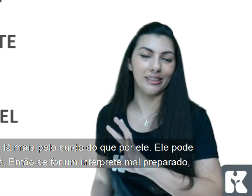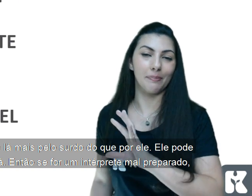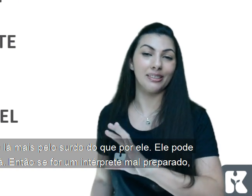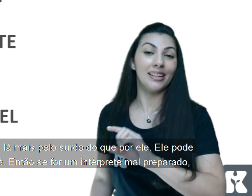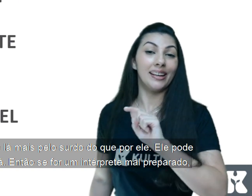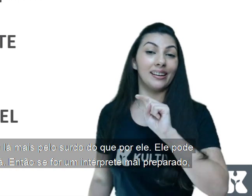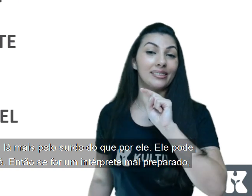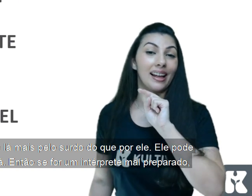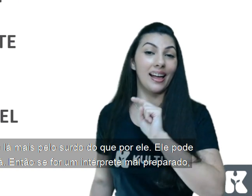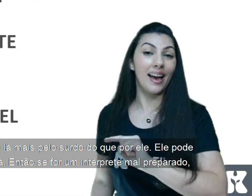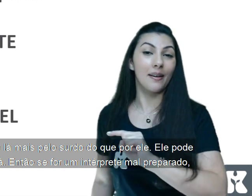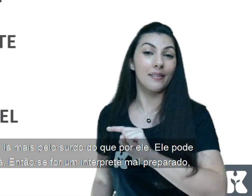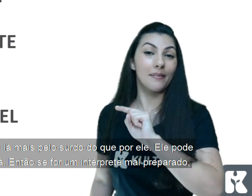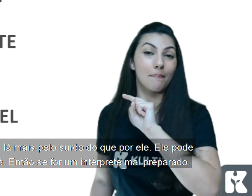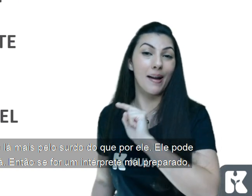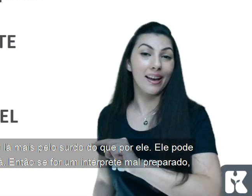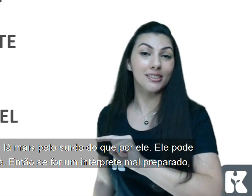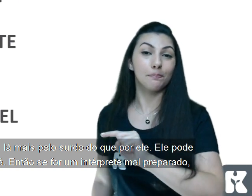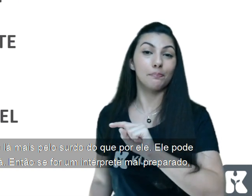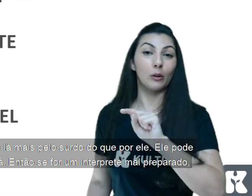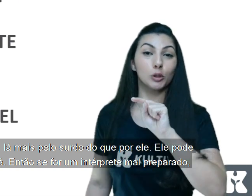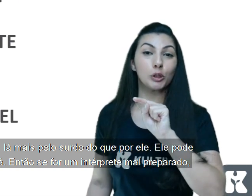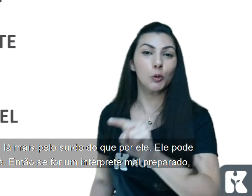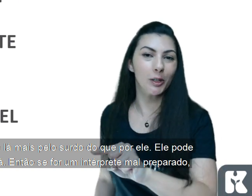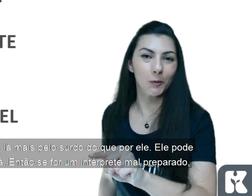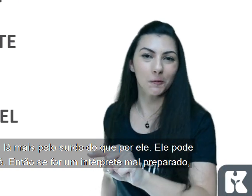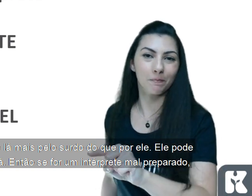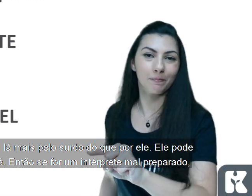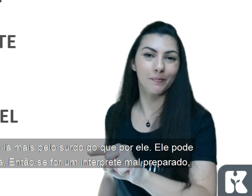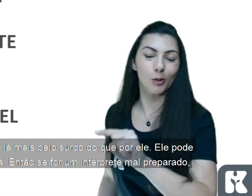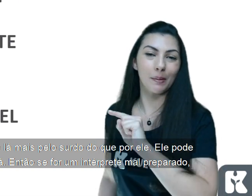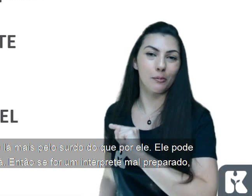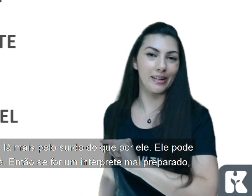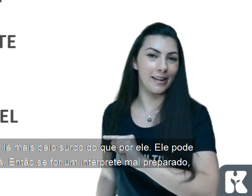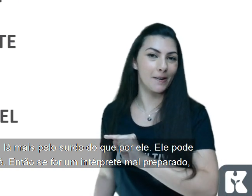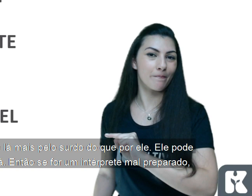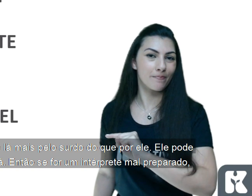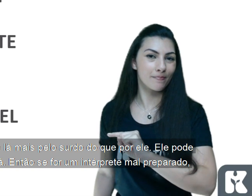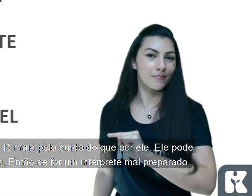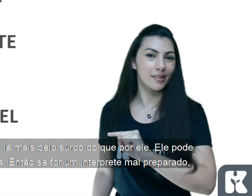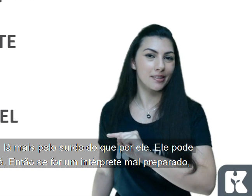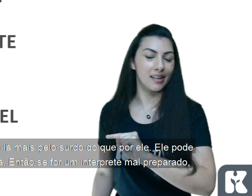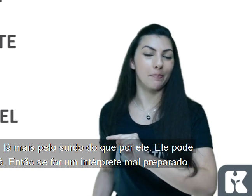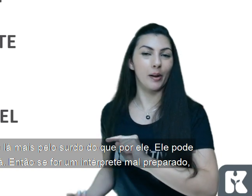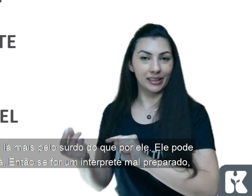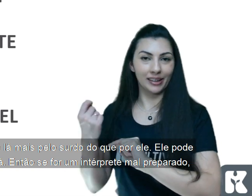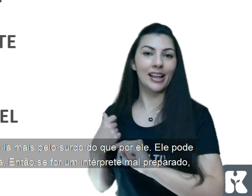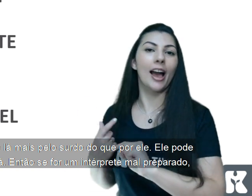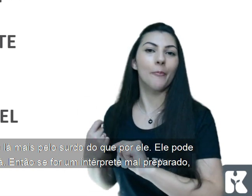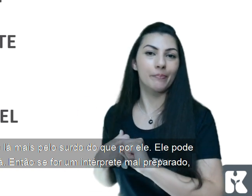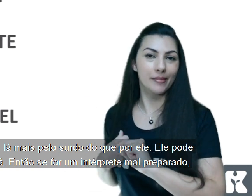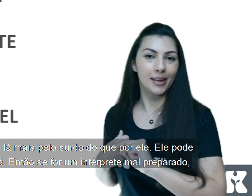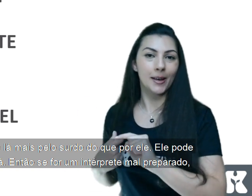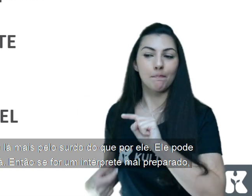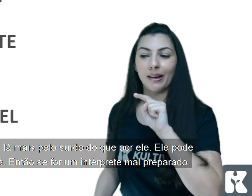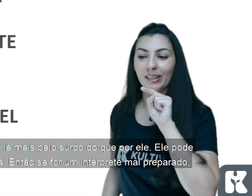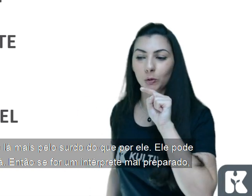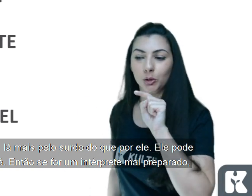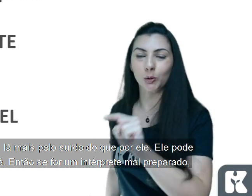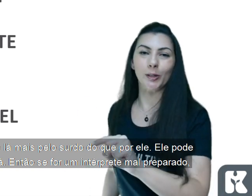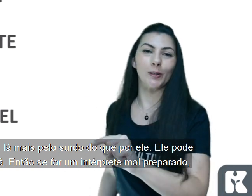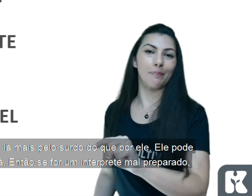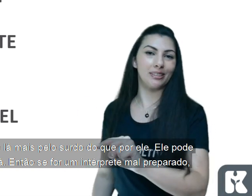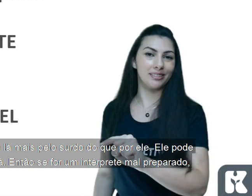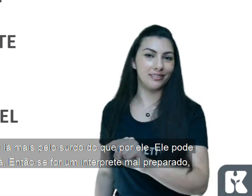lá por causa dele, mas ele está lá mais pelo surdo do que por ele. Ele pode ganhar, mas é